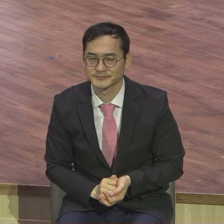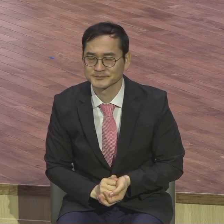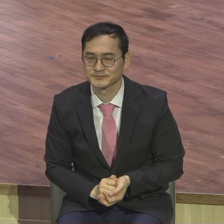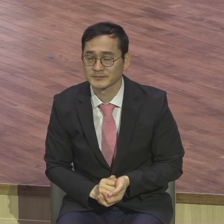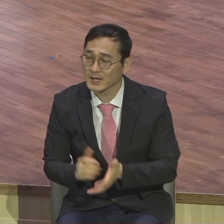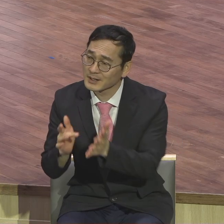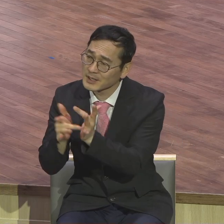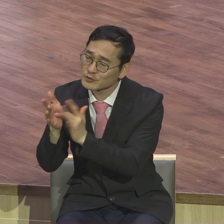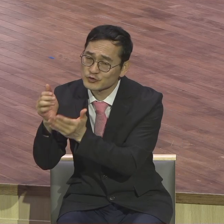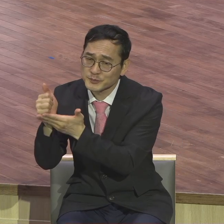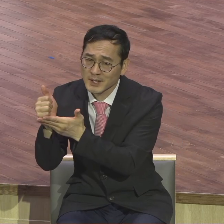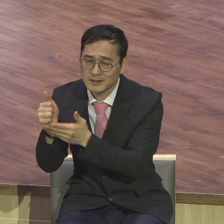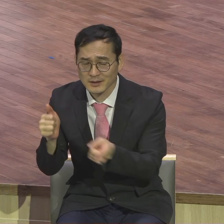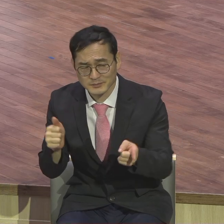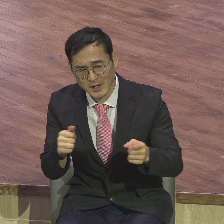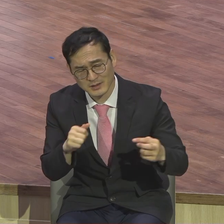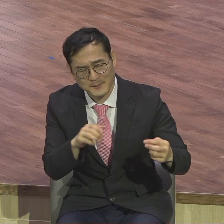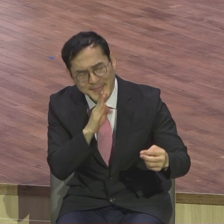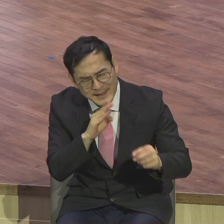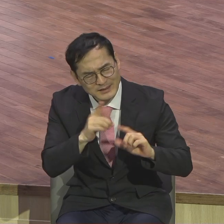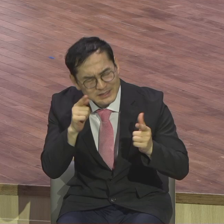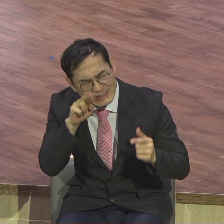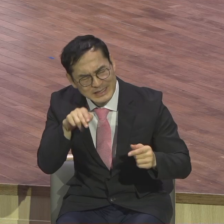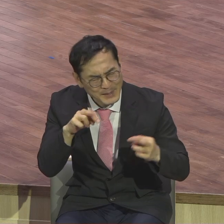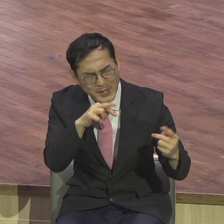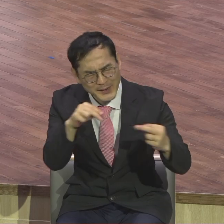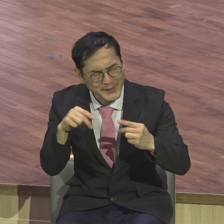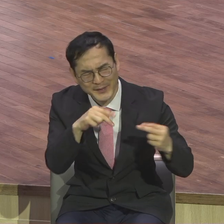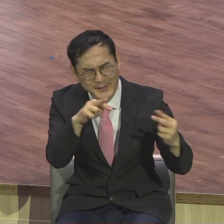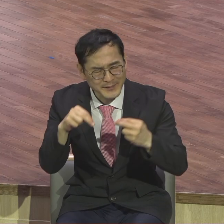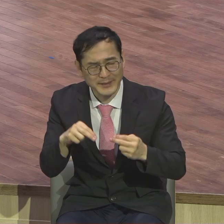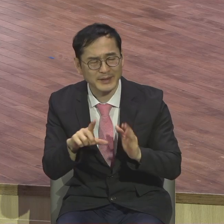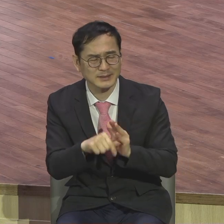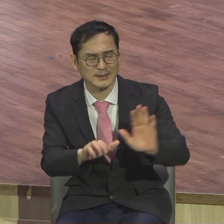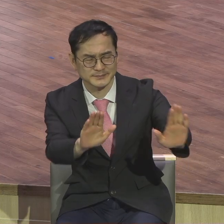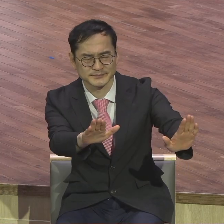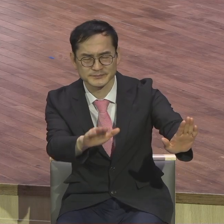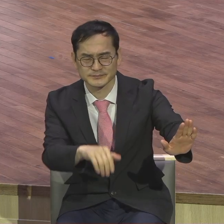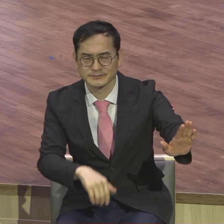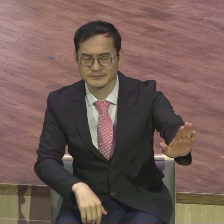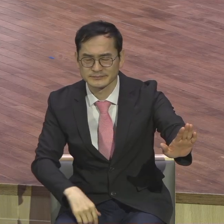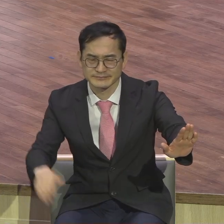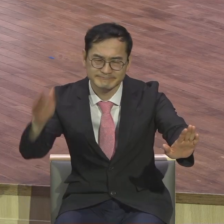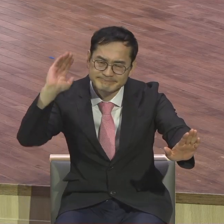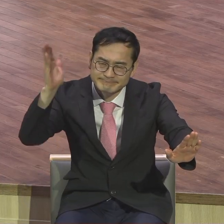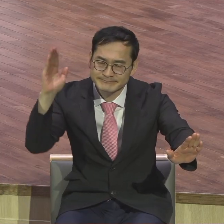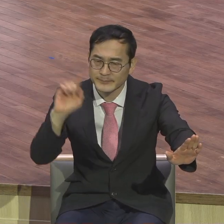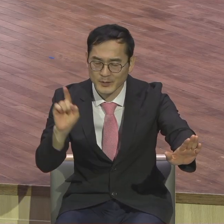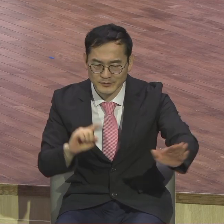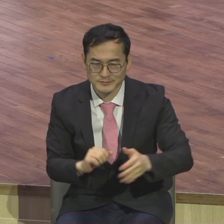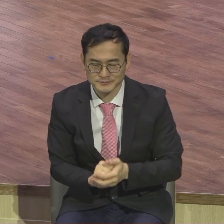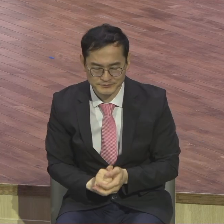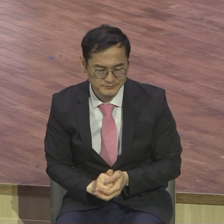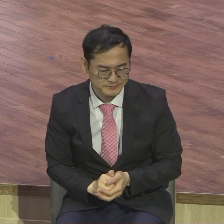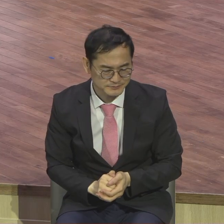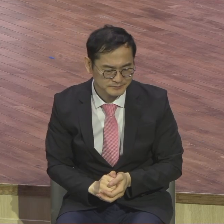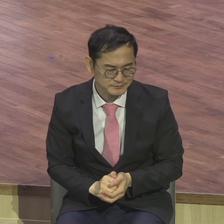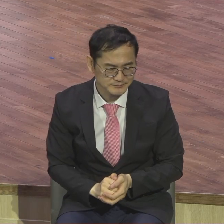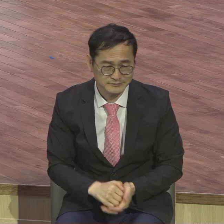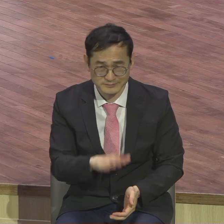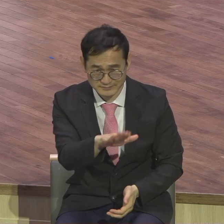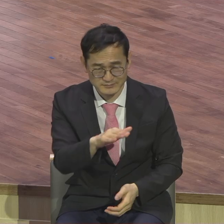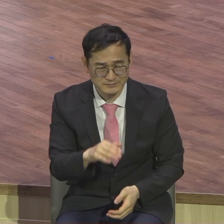예수님께서 이런 논쟁을 종지부를 찢는 말씀을 하십니다. 37절입니다. 예수께서 이 시대에 내